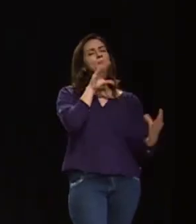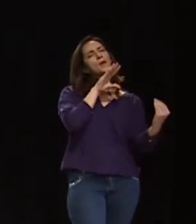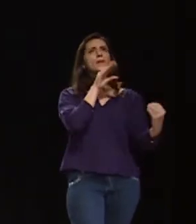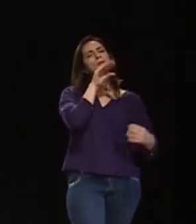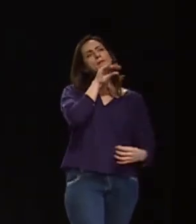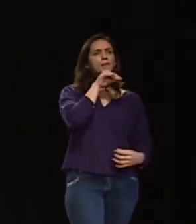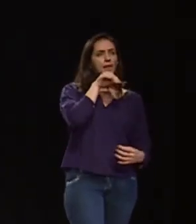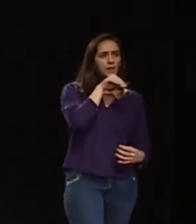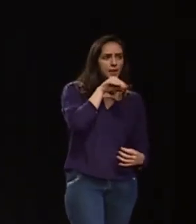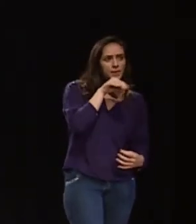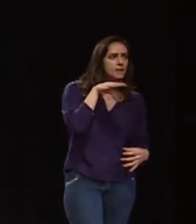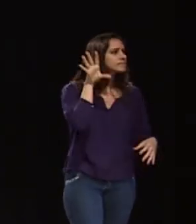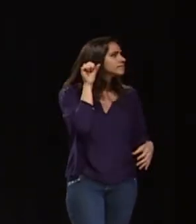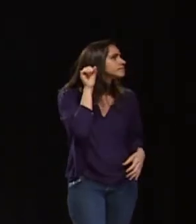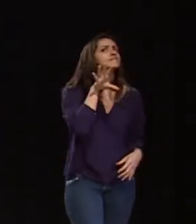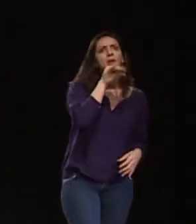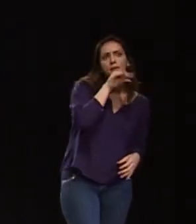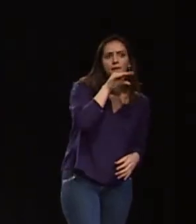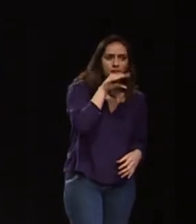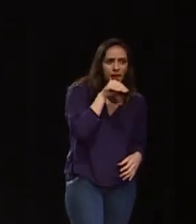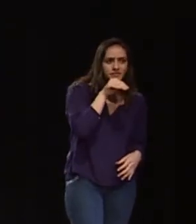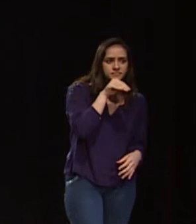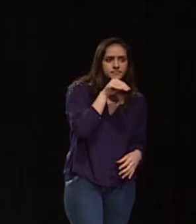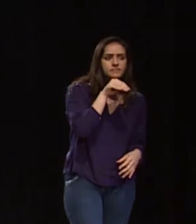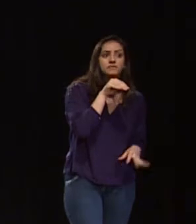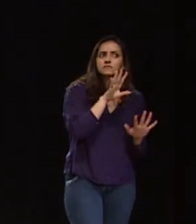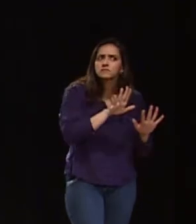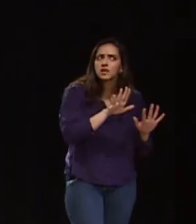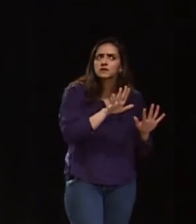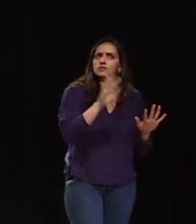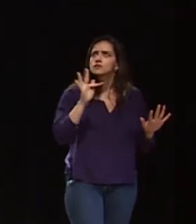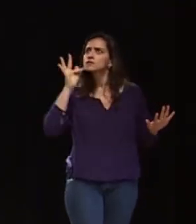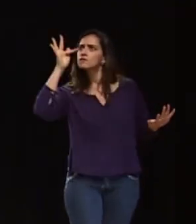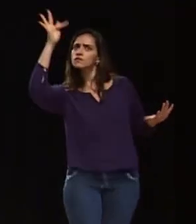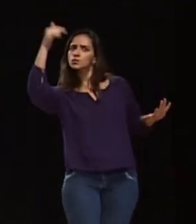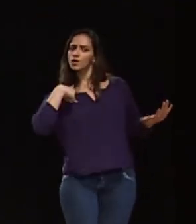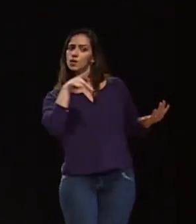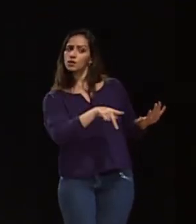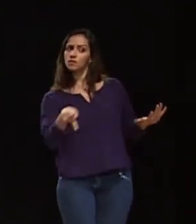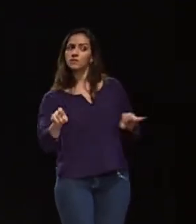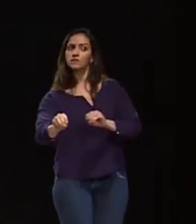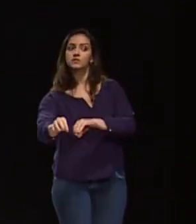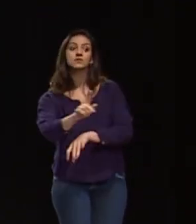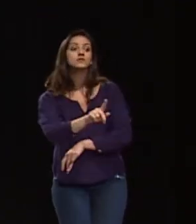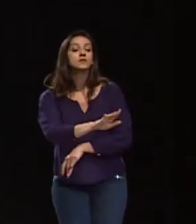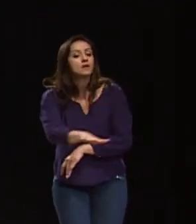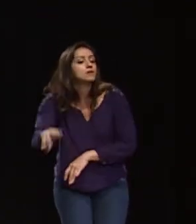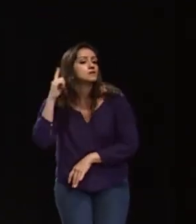ter um conforto linguístico e só utilizar a língua oral dentro de sala de aula com ouvintes, eu, pensando no futuro, quando eu me tornar professora